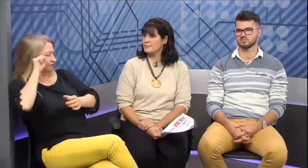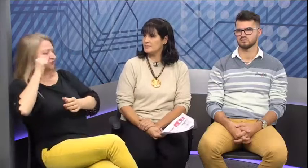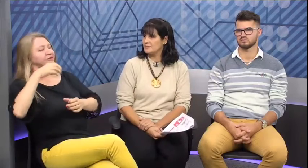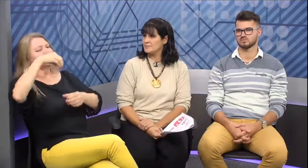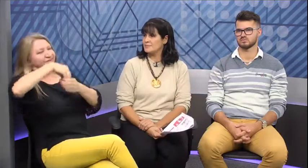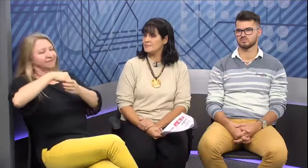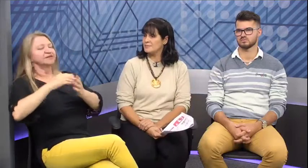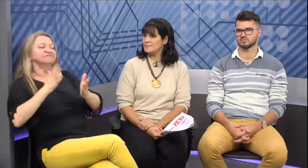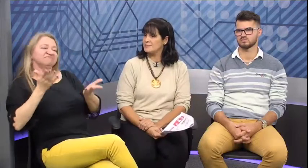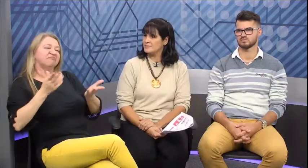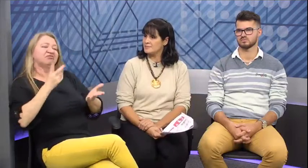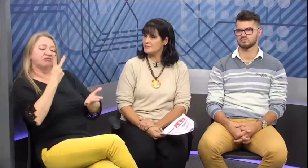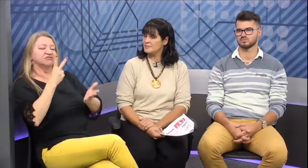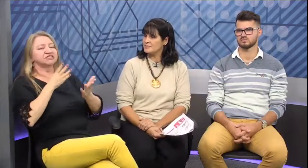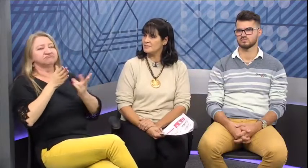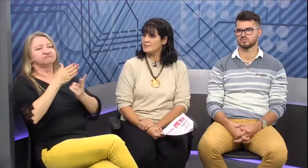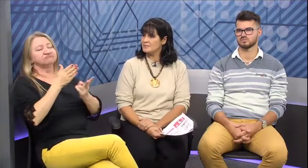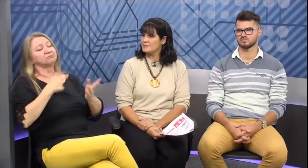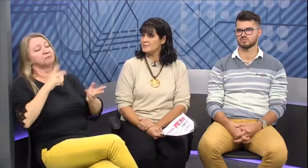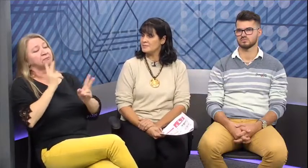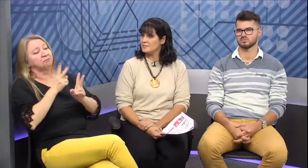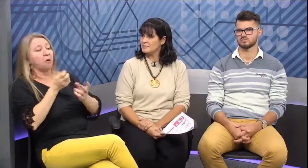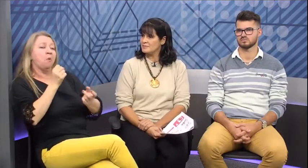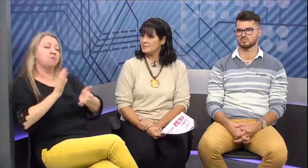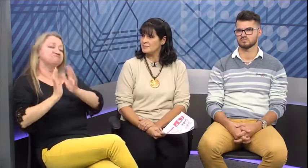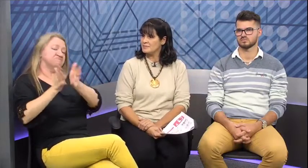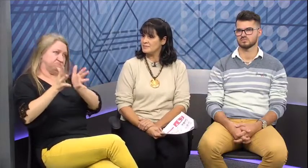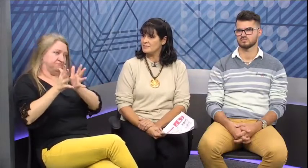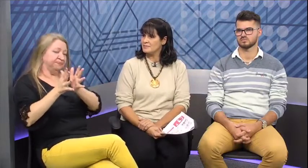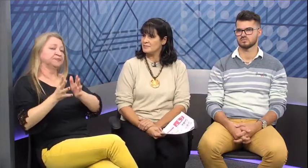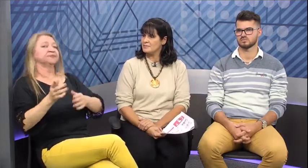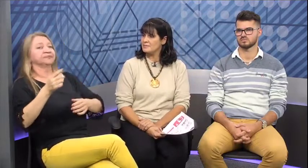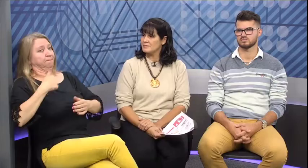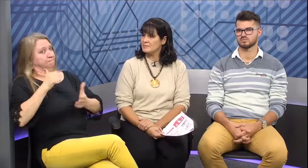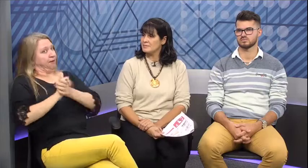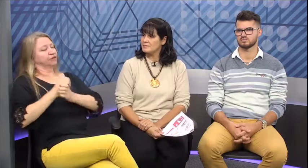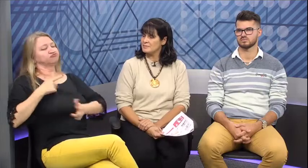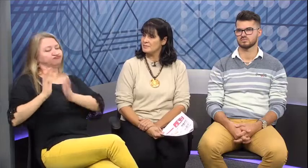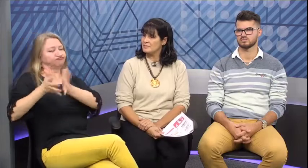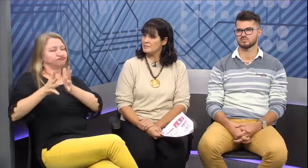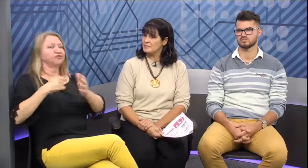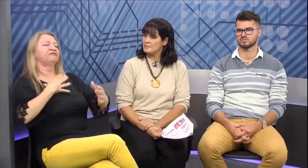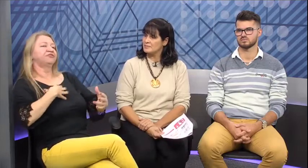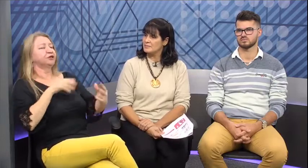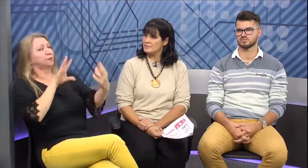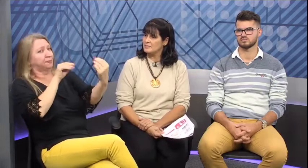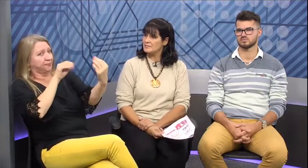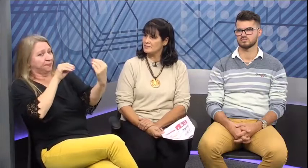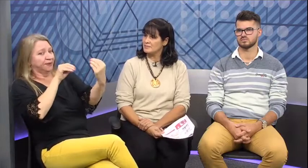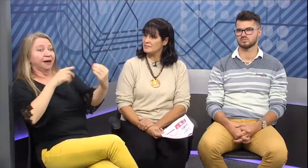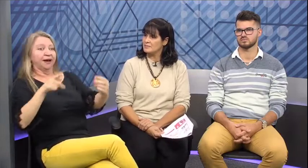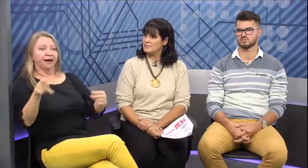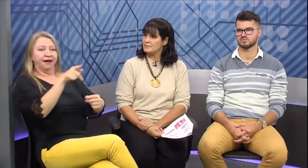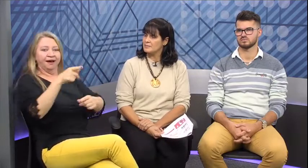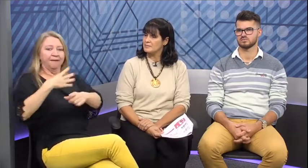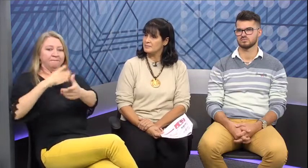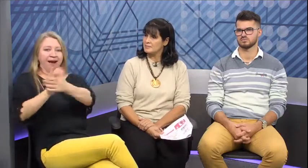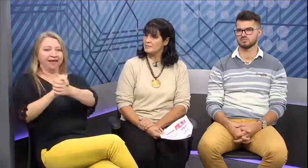meu marido, ele é surdo, e nós temos um filho. Então, às vezes, utilizamos a comunicação bimodal, né,